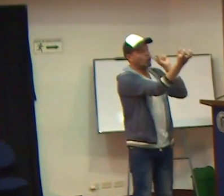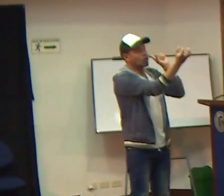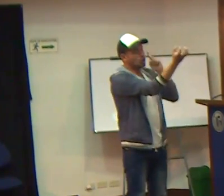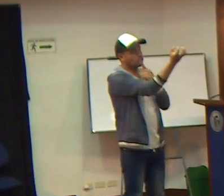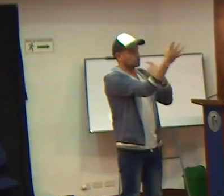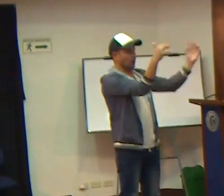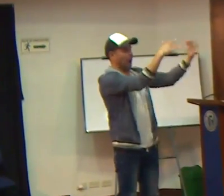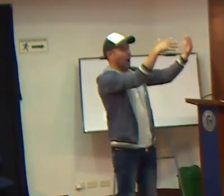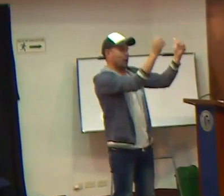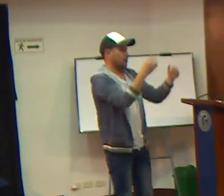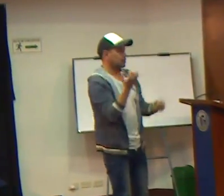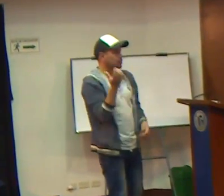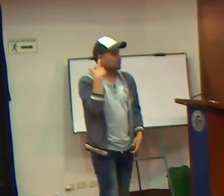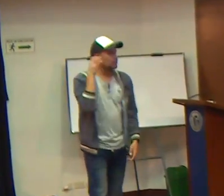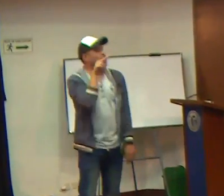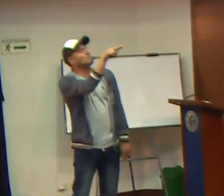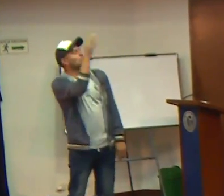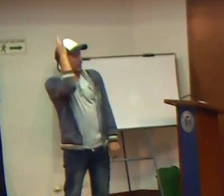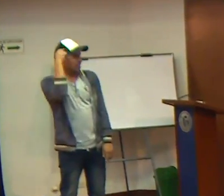Okay.